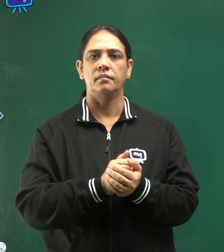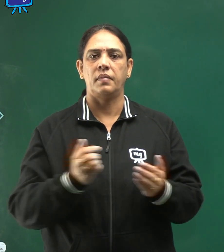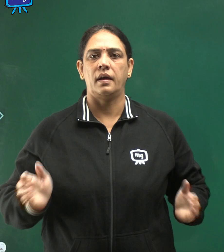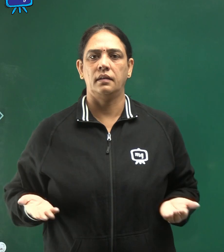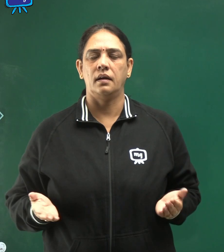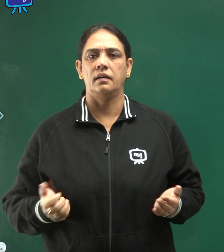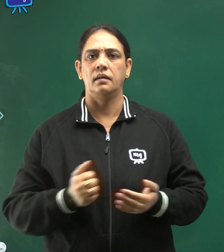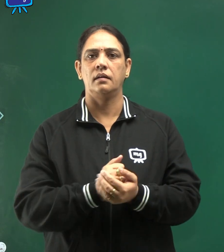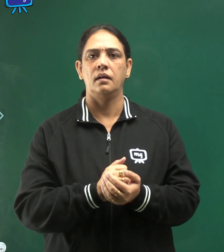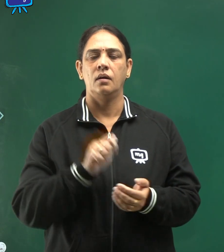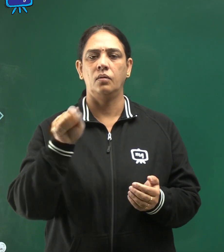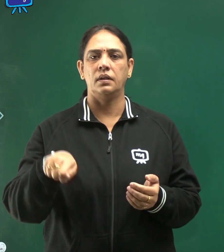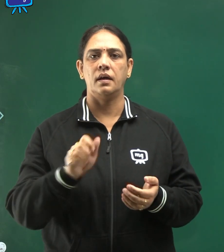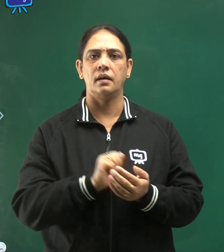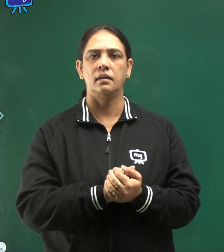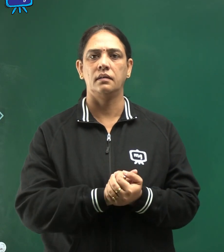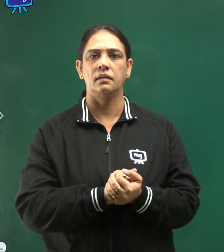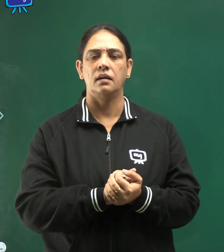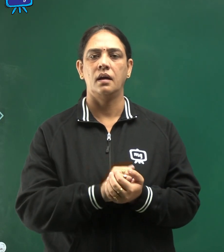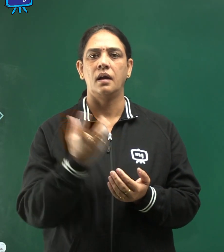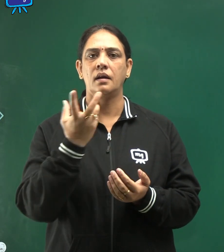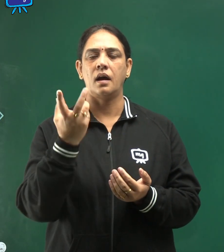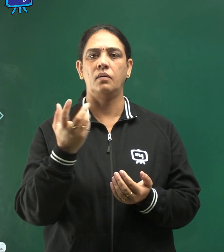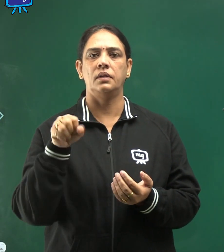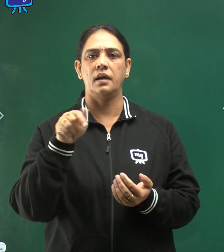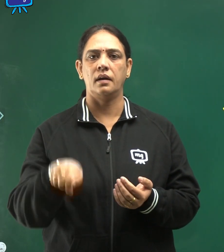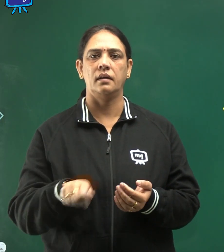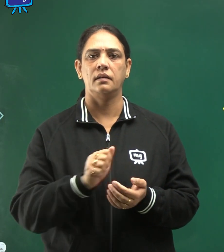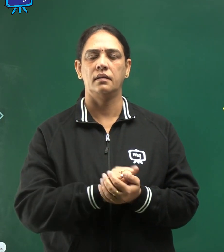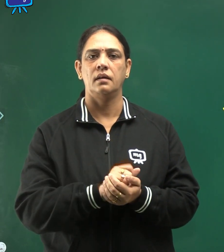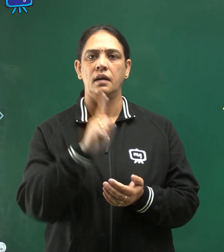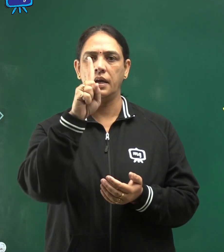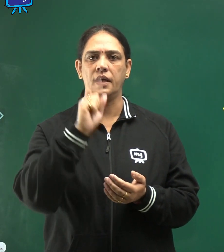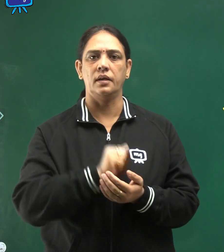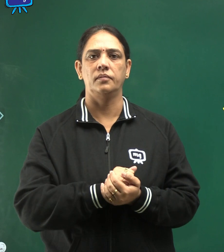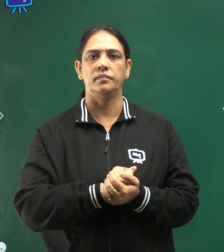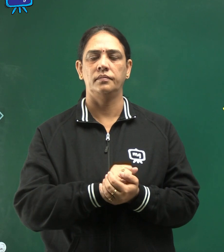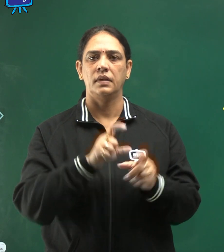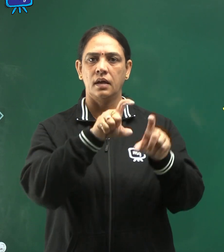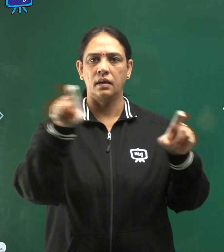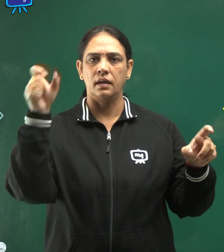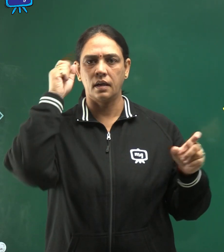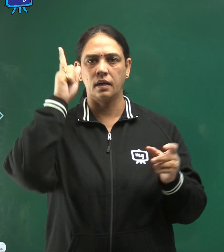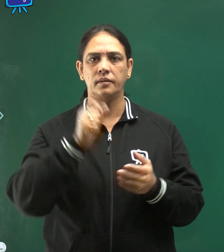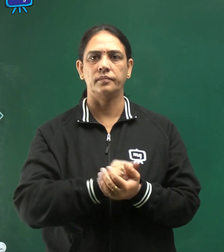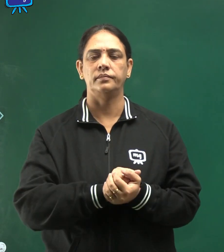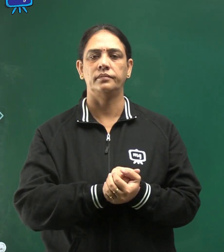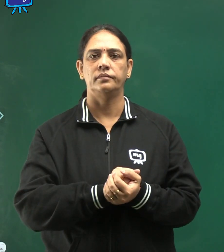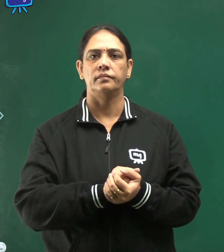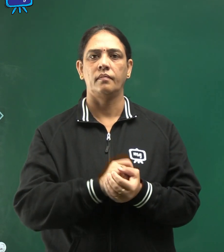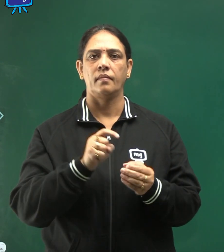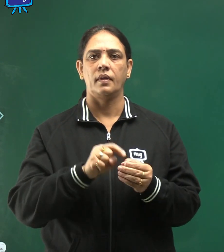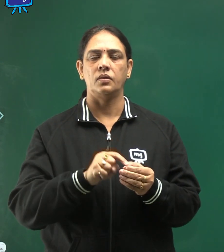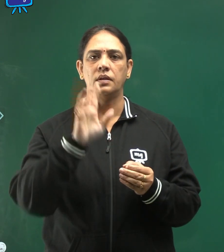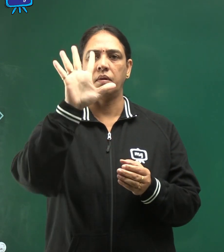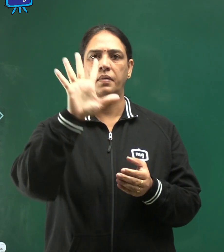प्रायिकता होती है। कितनी होती है? 1। समझ आ गया? प्रश्न